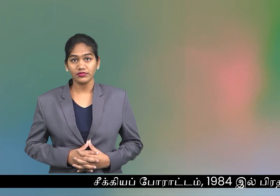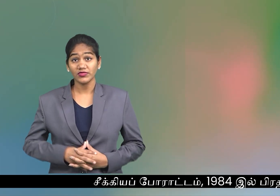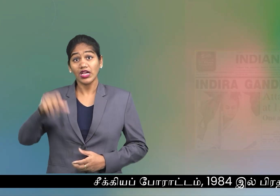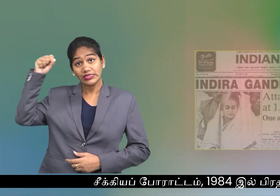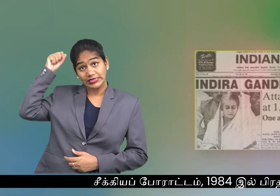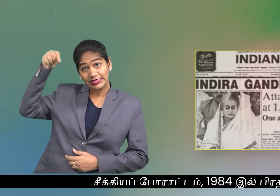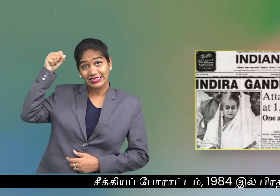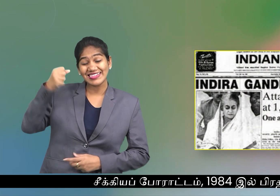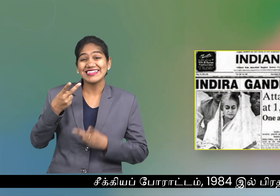சீக்கிய போராட்டம்